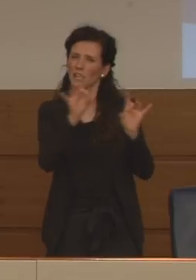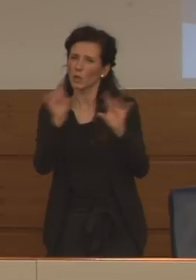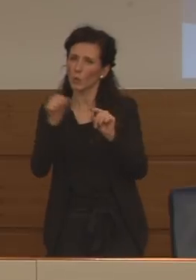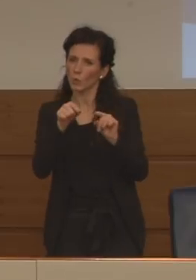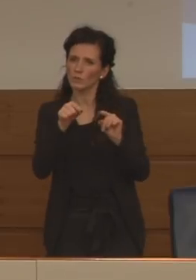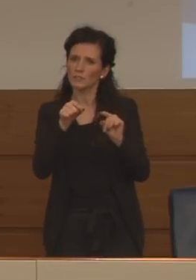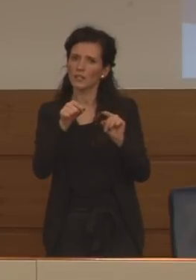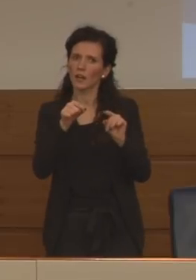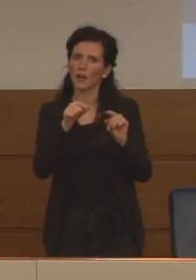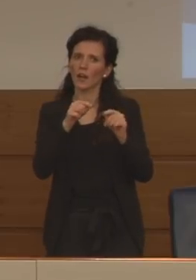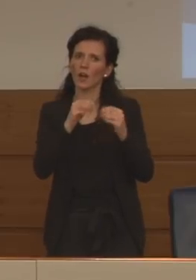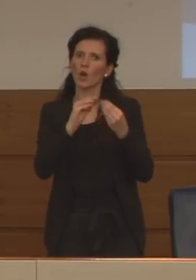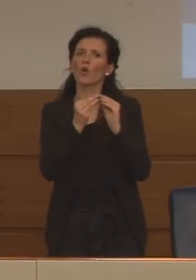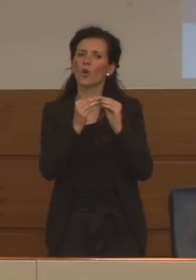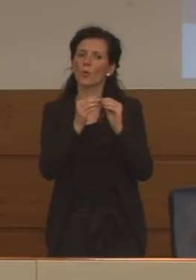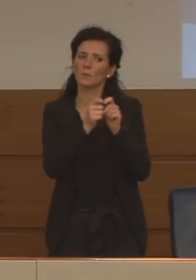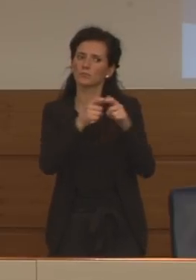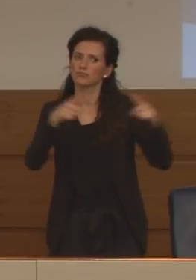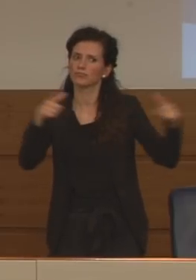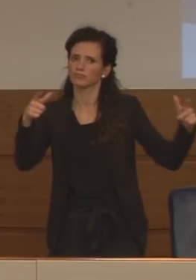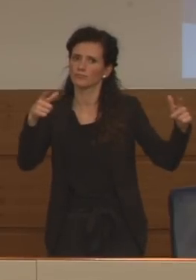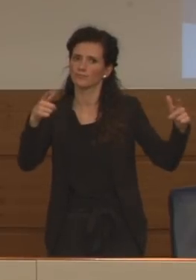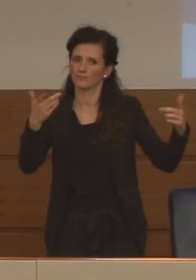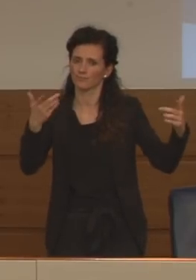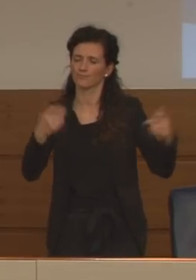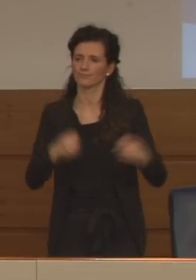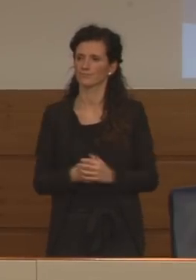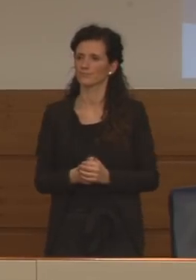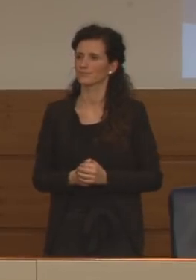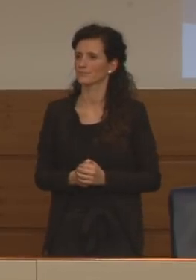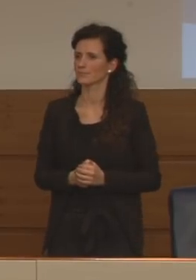anche se non unicamente per contiguità